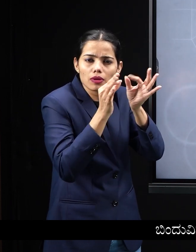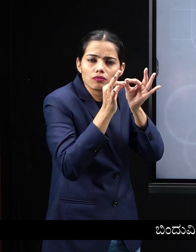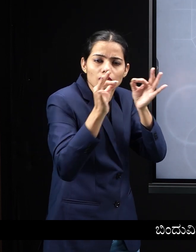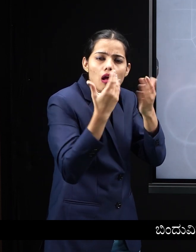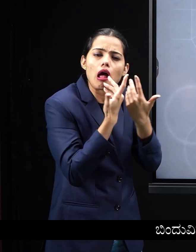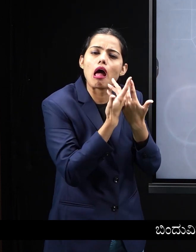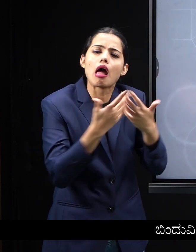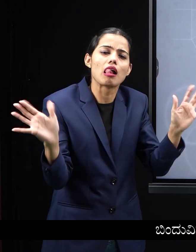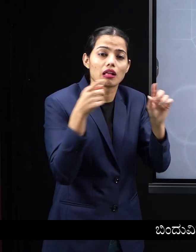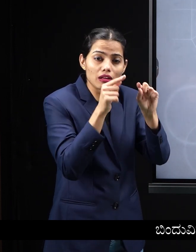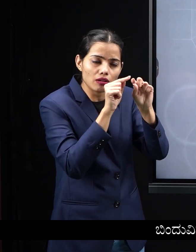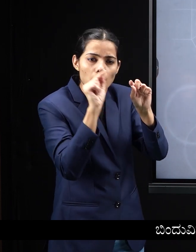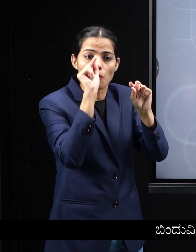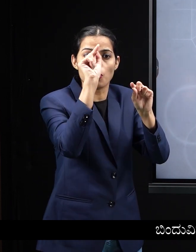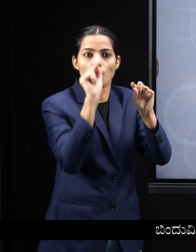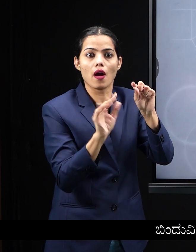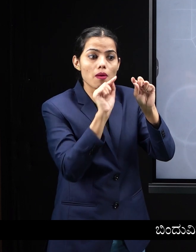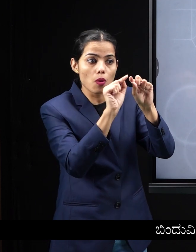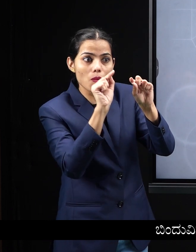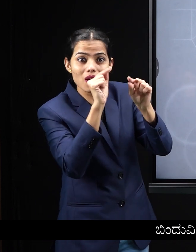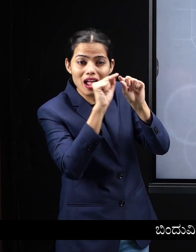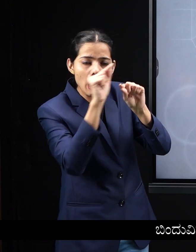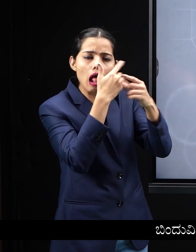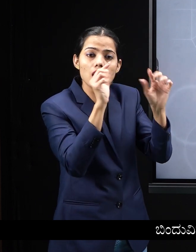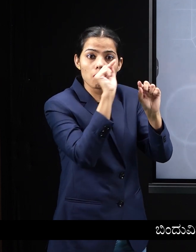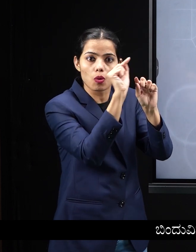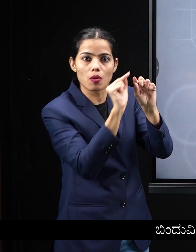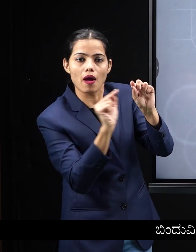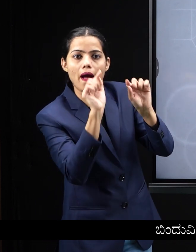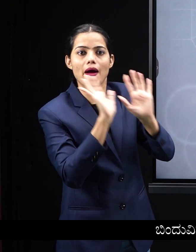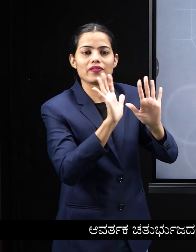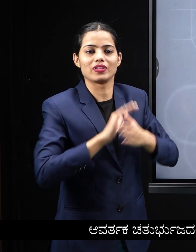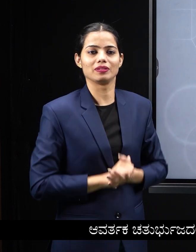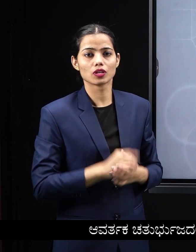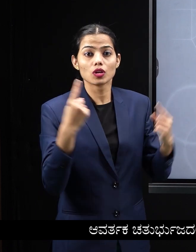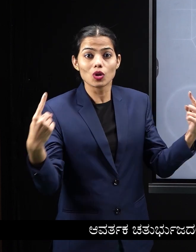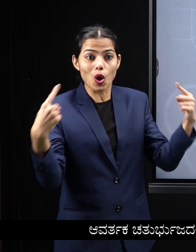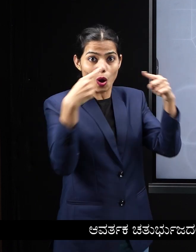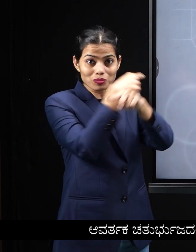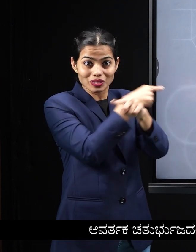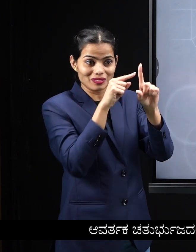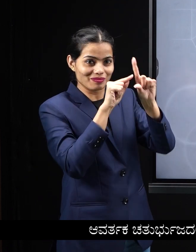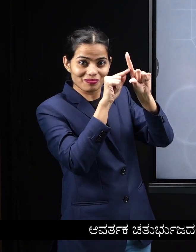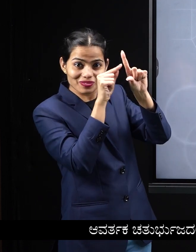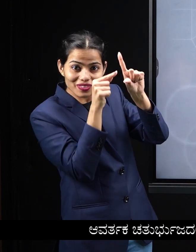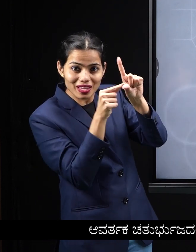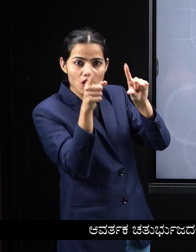ಕೋನದ 2 ಪಟ್ಟು ಇರುತ್ತದೆ. ಆವರ್ತಕ ಚತುರ್ಭುಜದಲ್ಲಿ